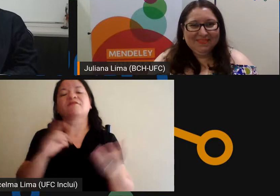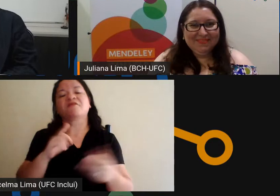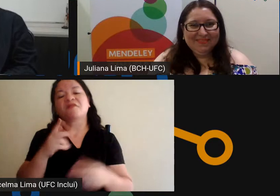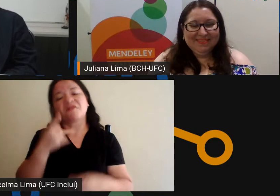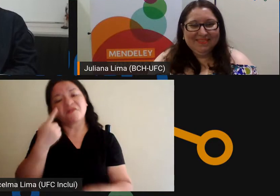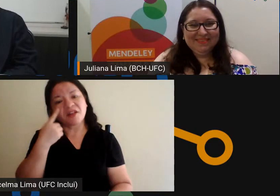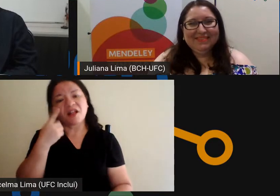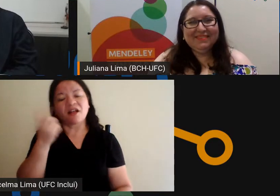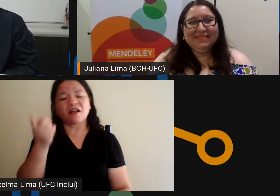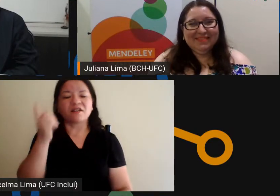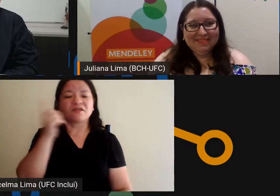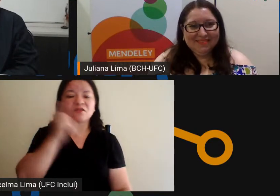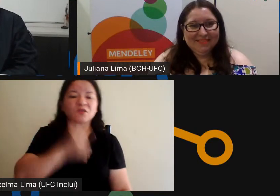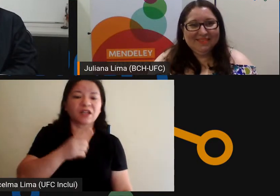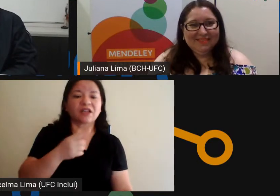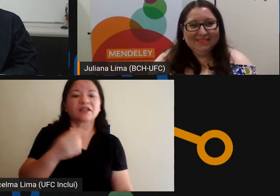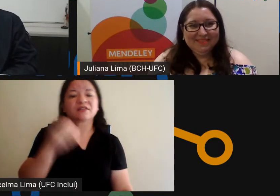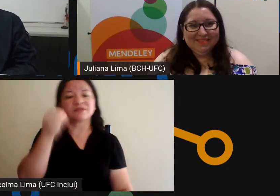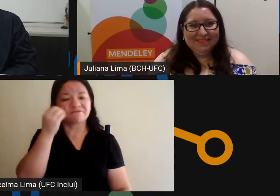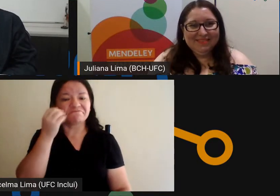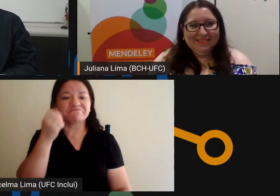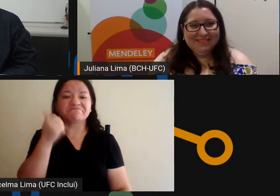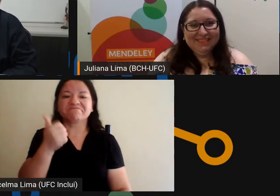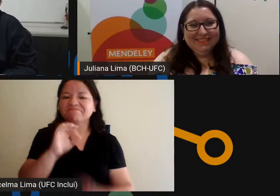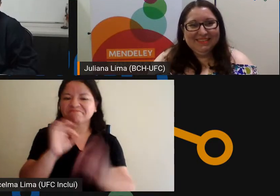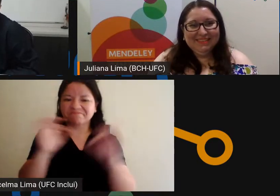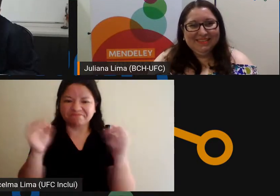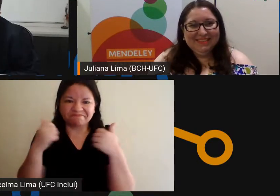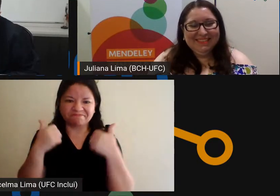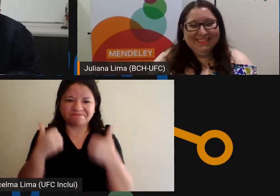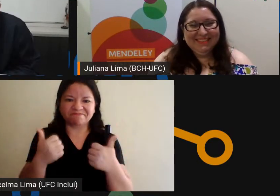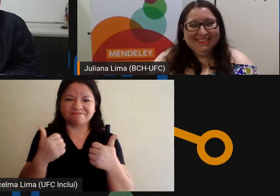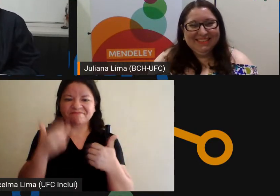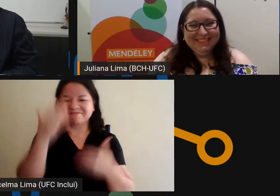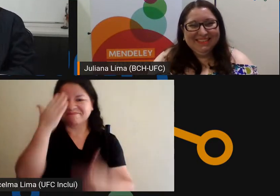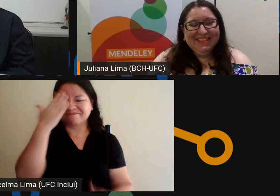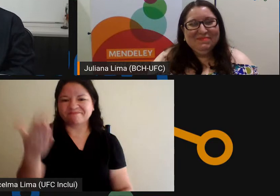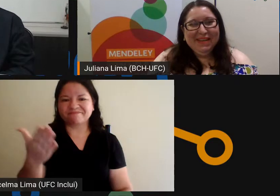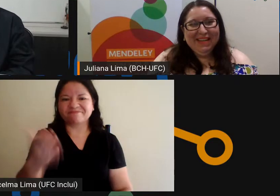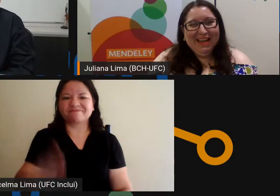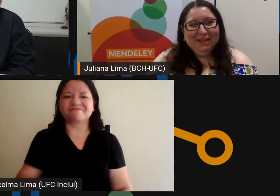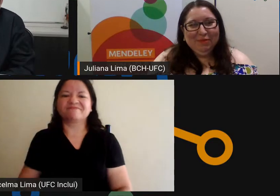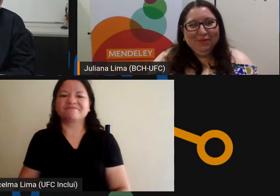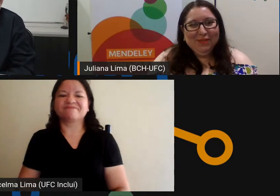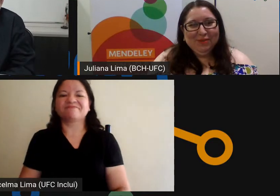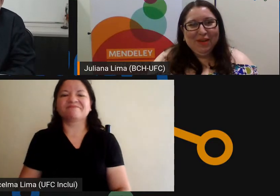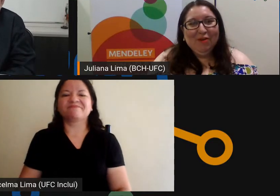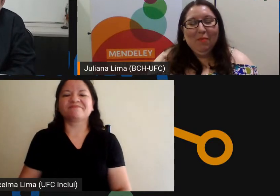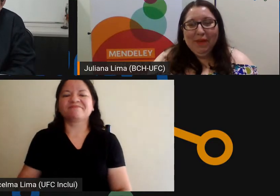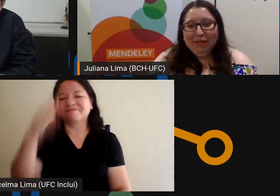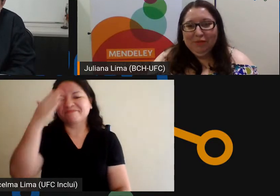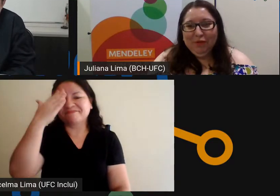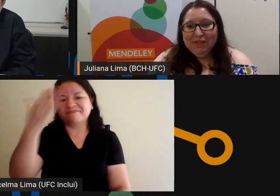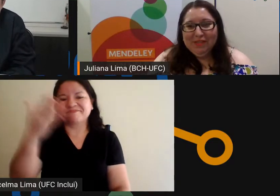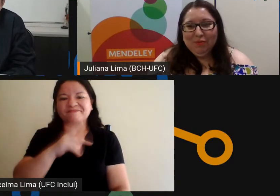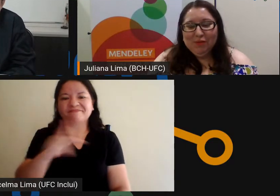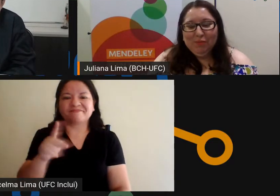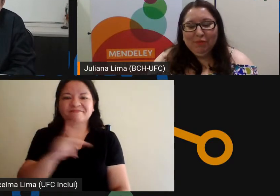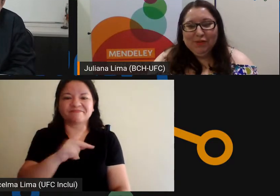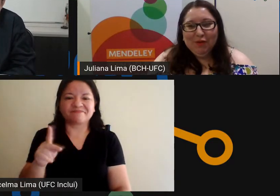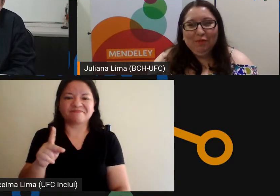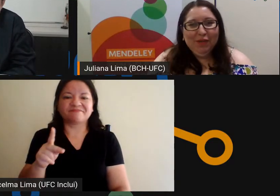consegue fazer e tal, e vai ser ótimo. Tá bom? Obrigado, desculpa aí. Obrigada, professor. Recomendo, viu,